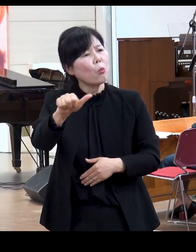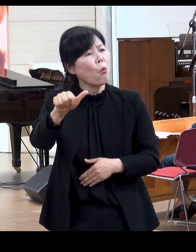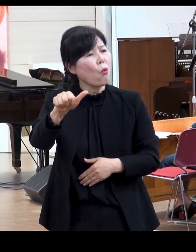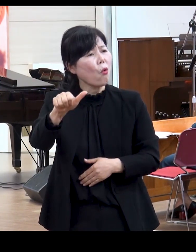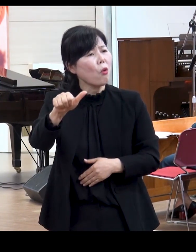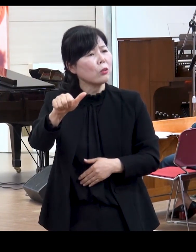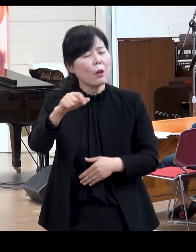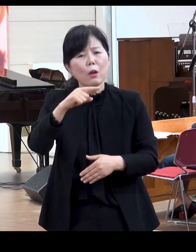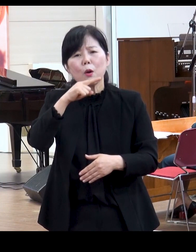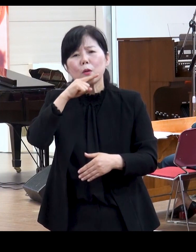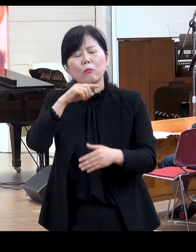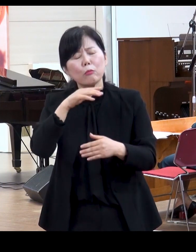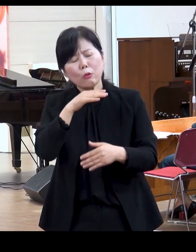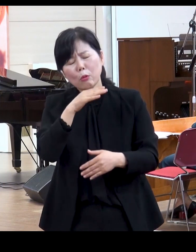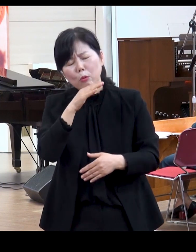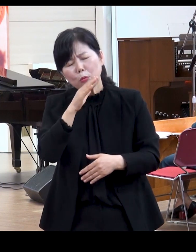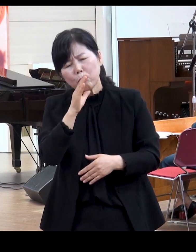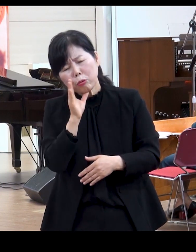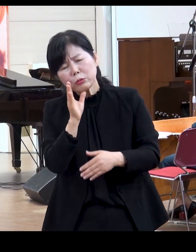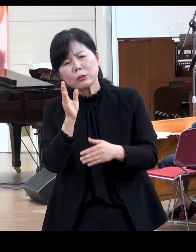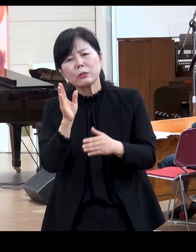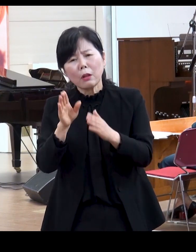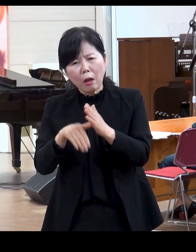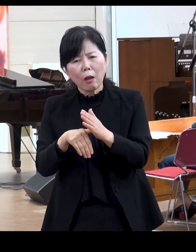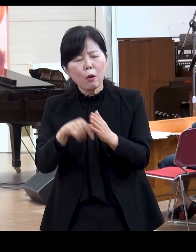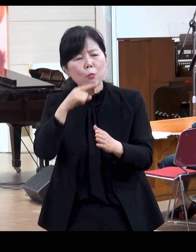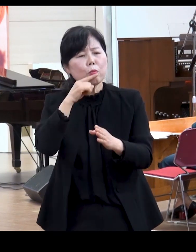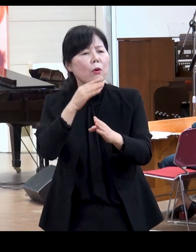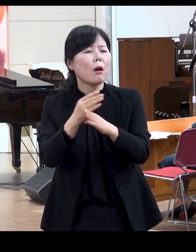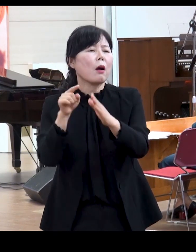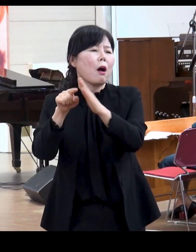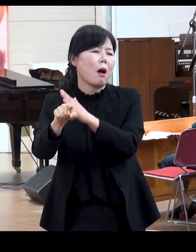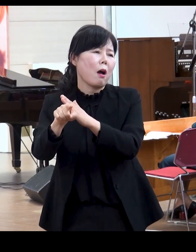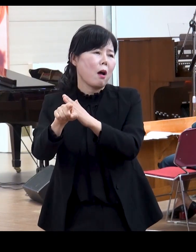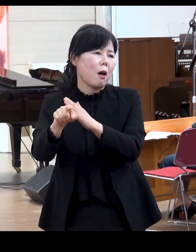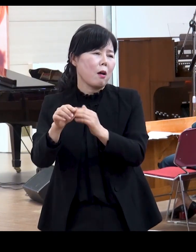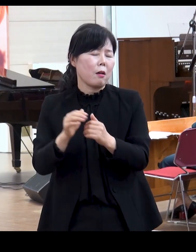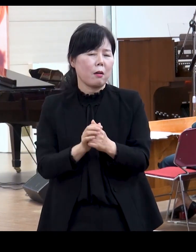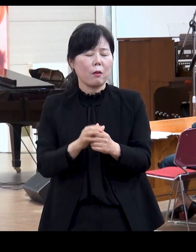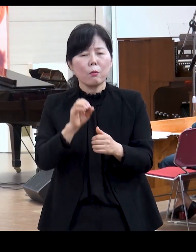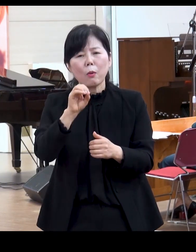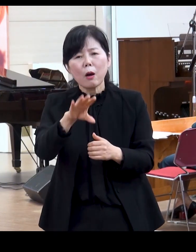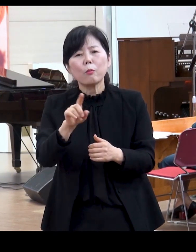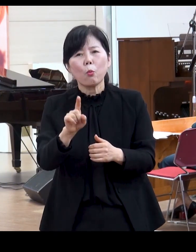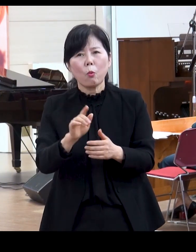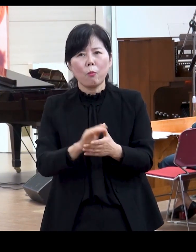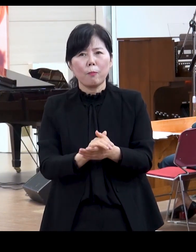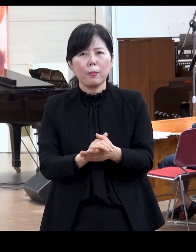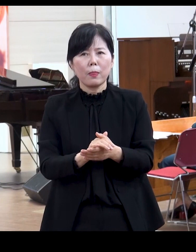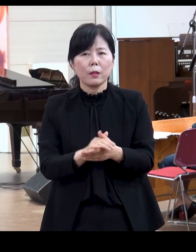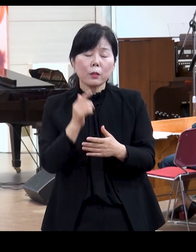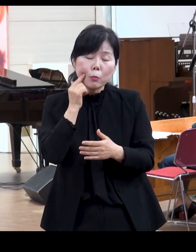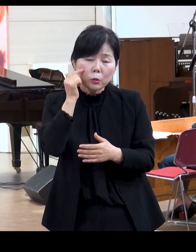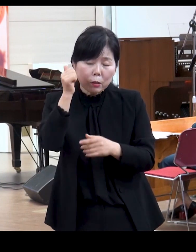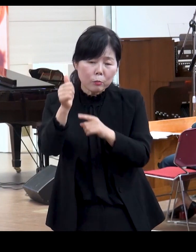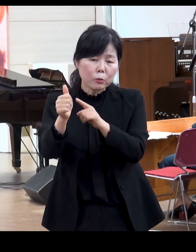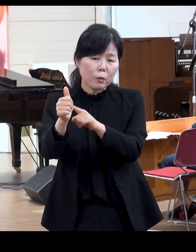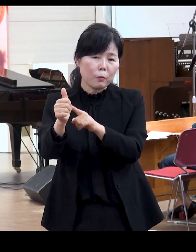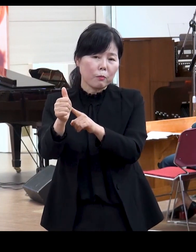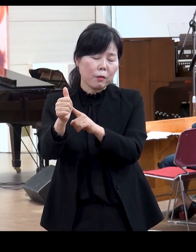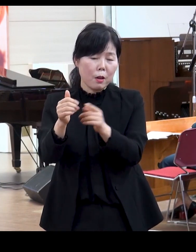됐거든요. 왜 노년에 북한을 갔느냐? 그 이유를 말하면서 이렇게 말하더라고요. 빌리 그레함